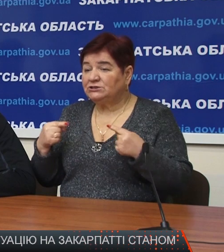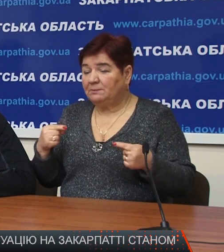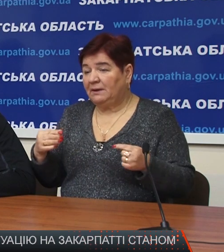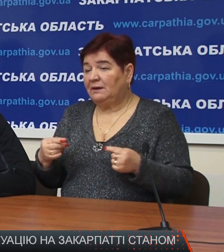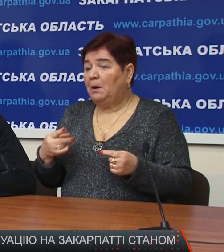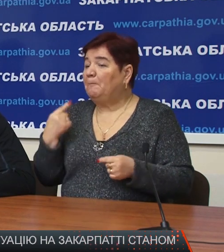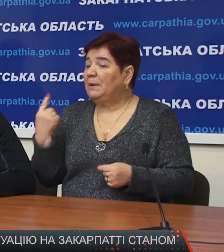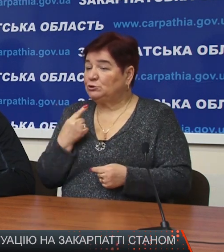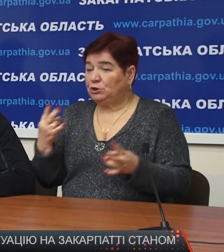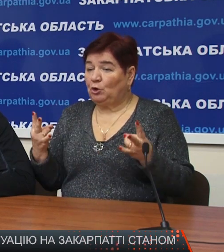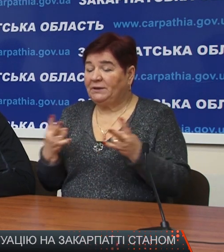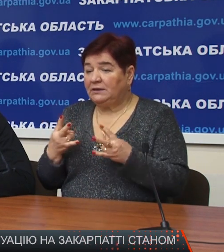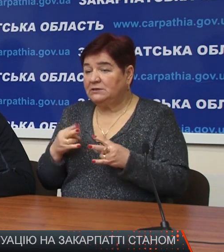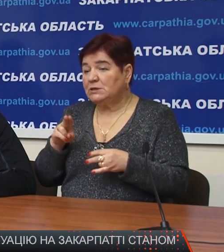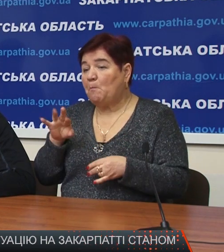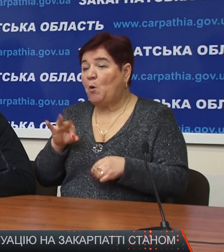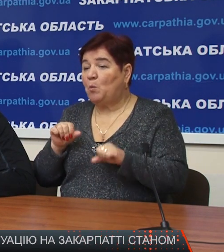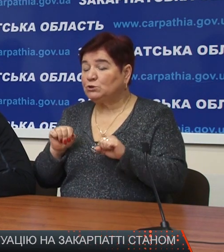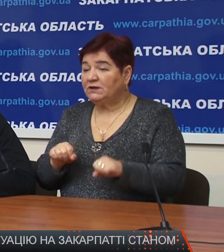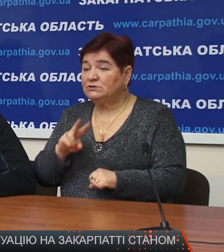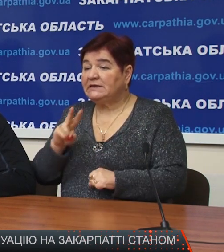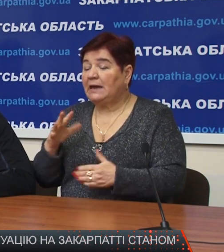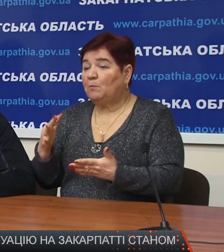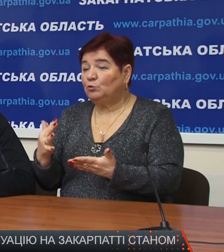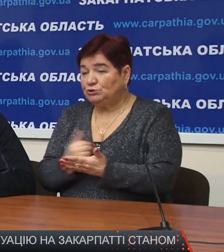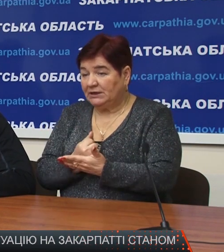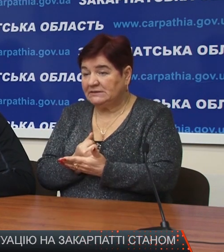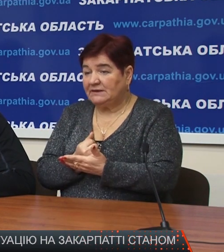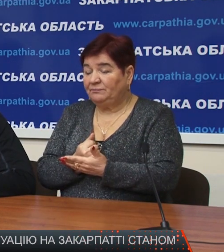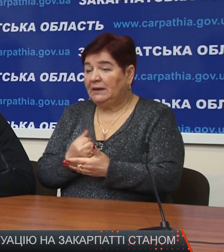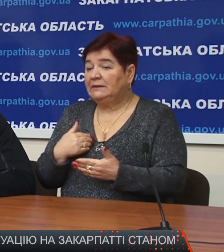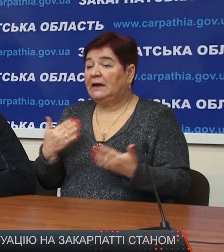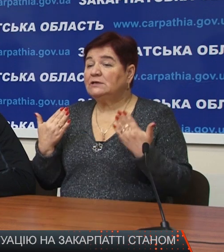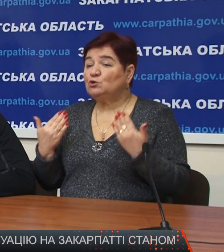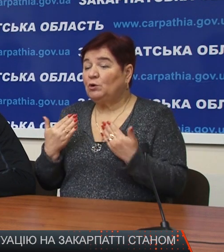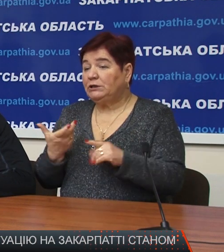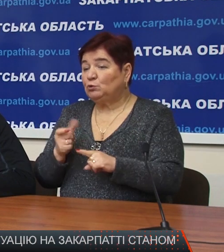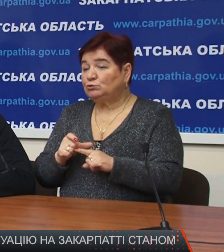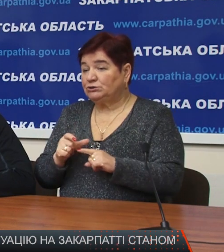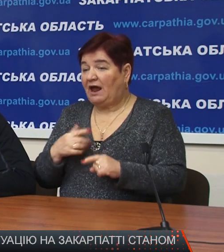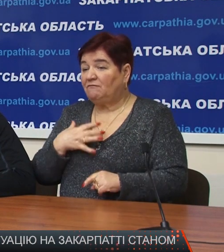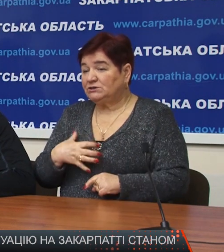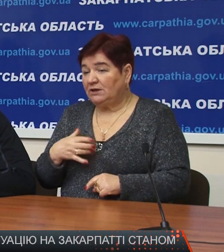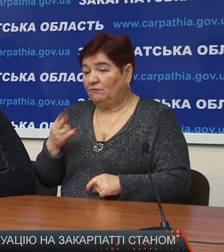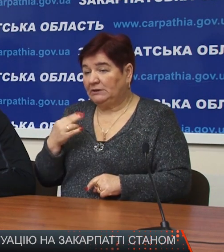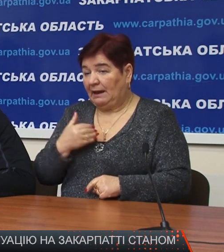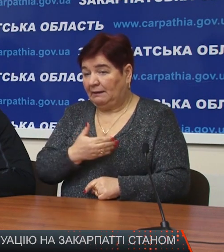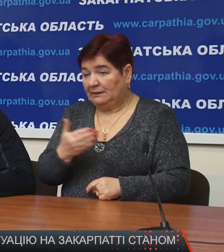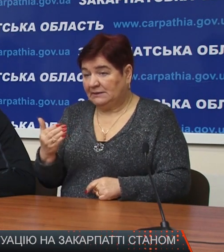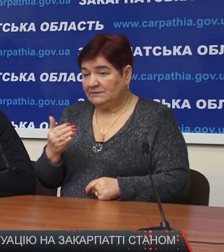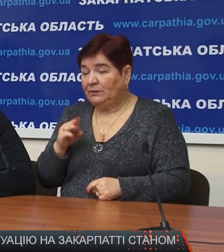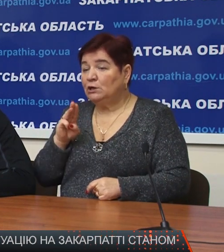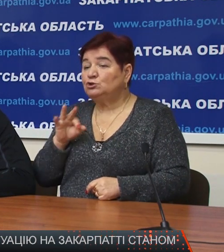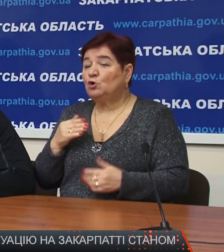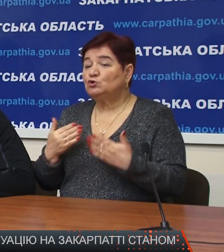товарами не першої необхідності, по мірі можливості, як виходить. Але це на сьогодні дуже важливо для нас.